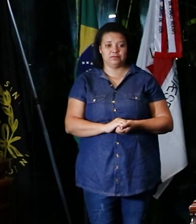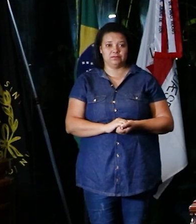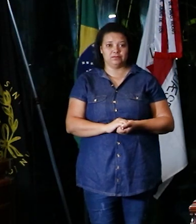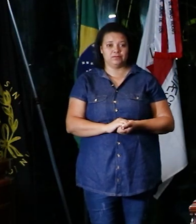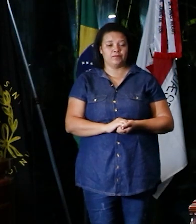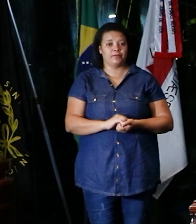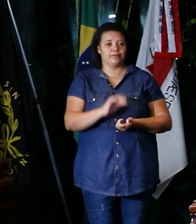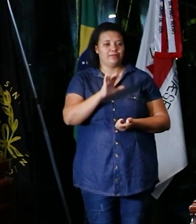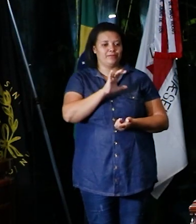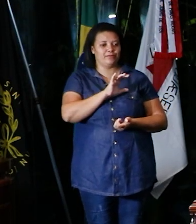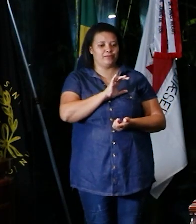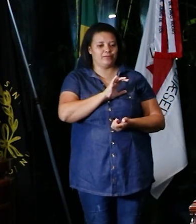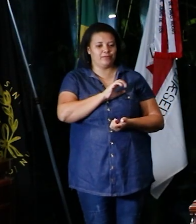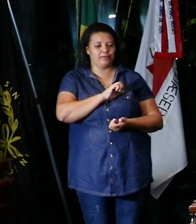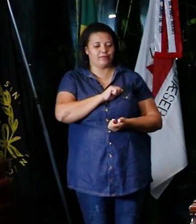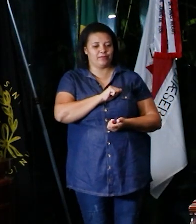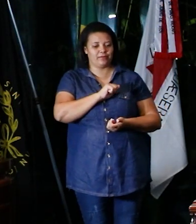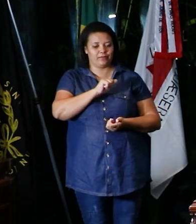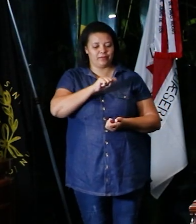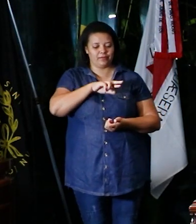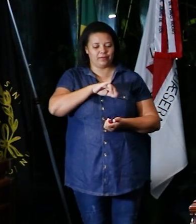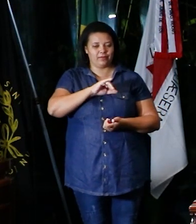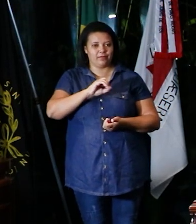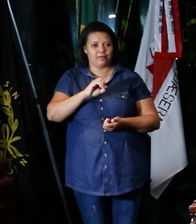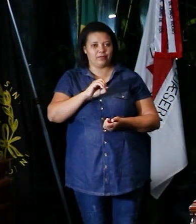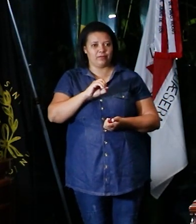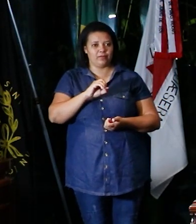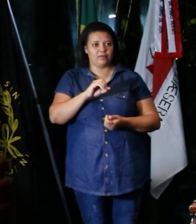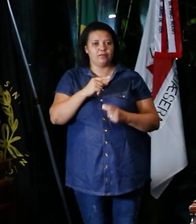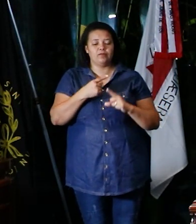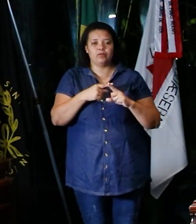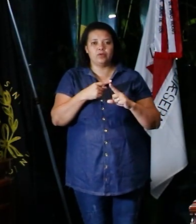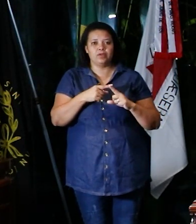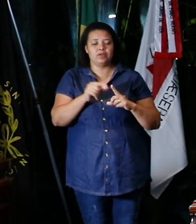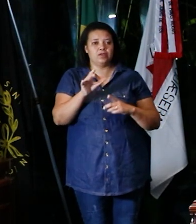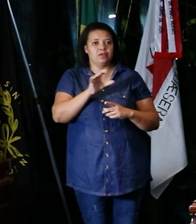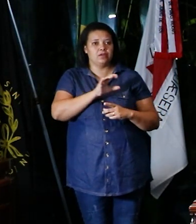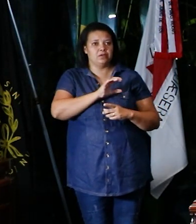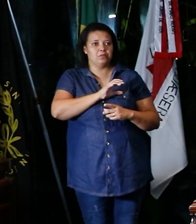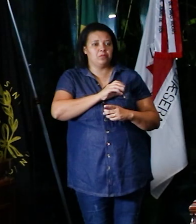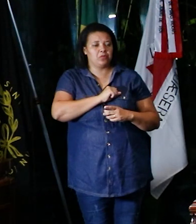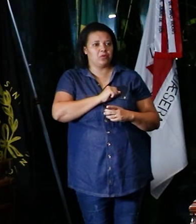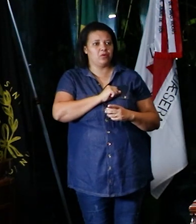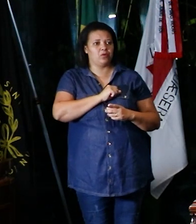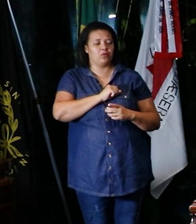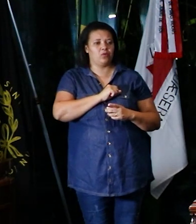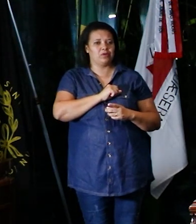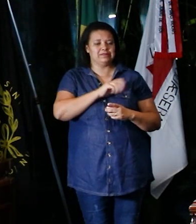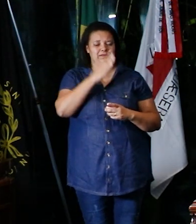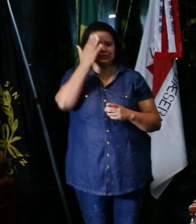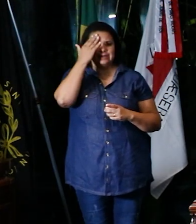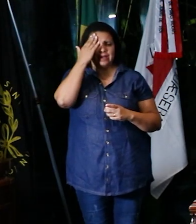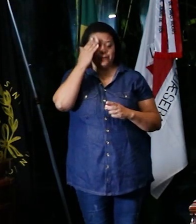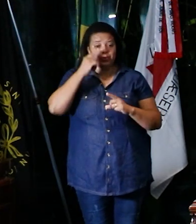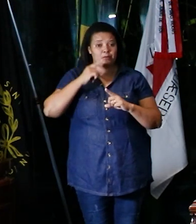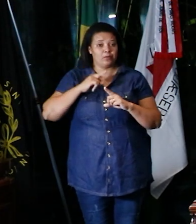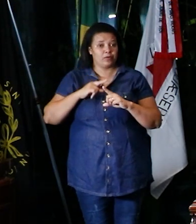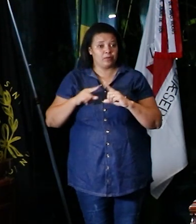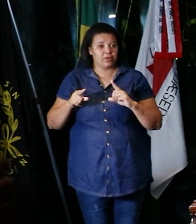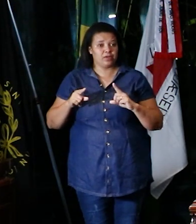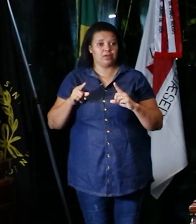Amar Amaro. Por que amou? Por que amou se sabia proibido